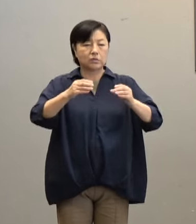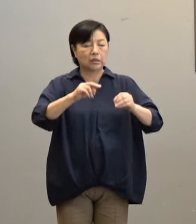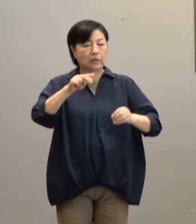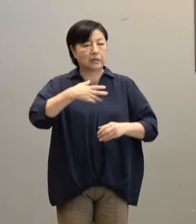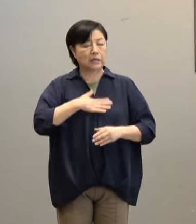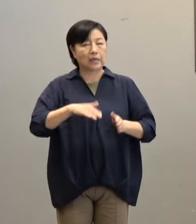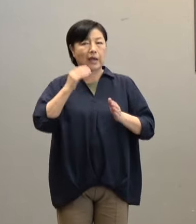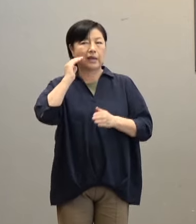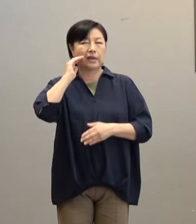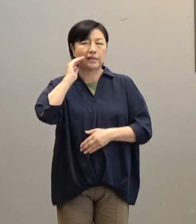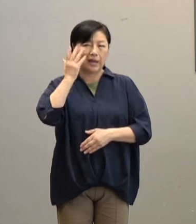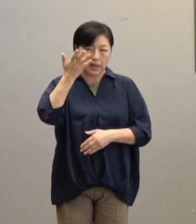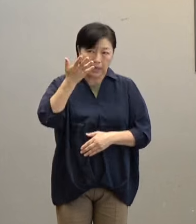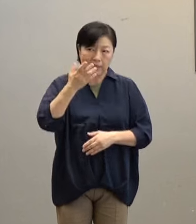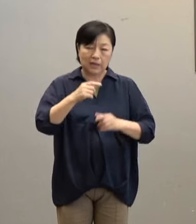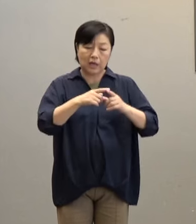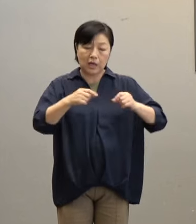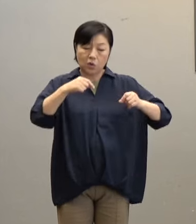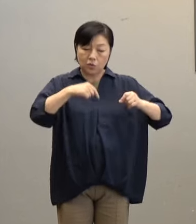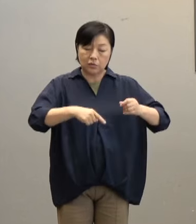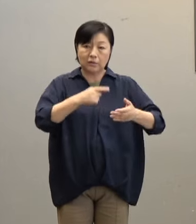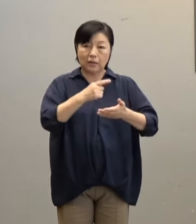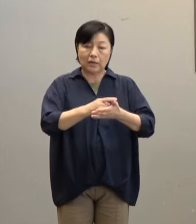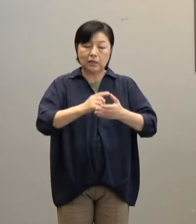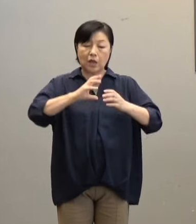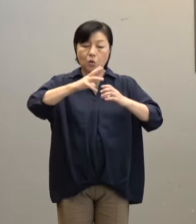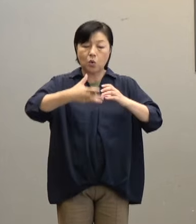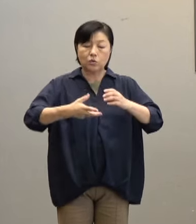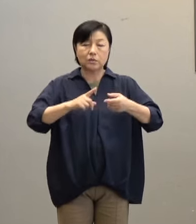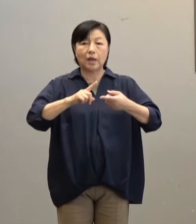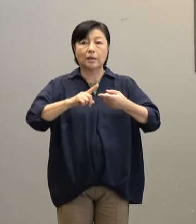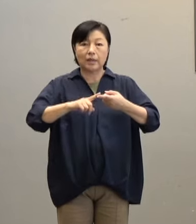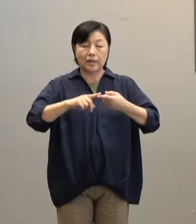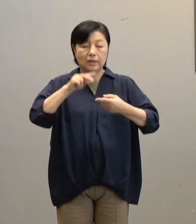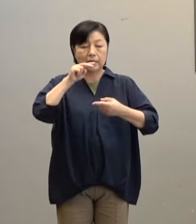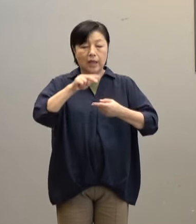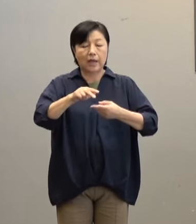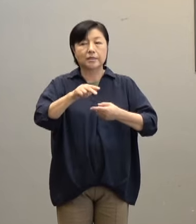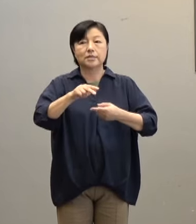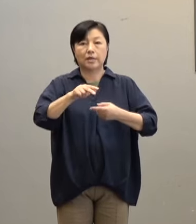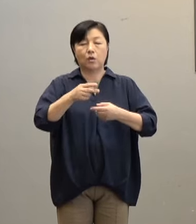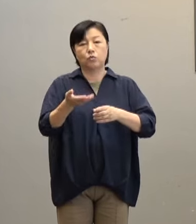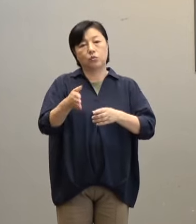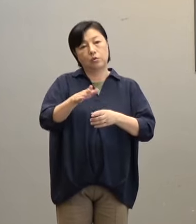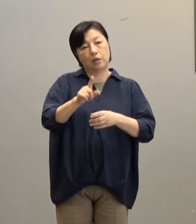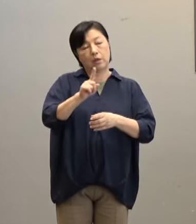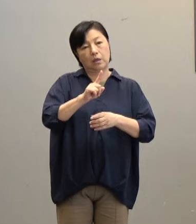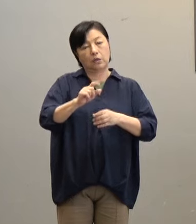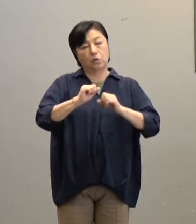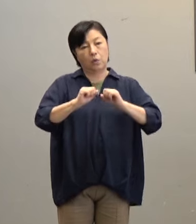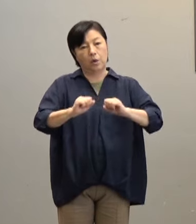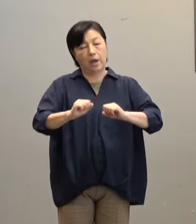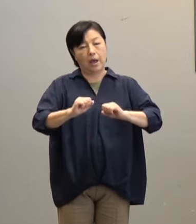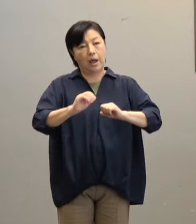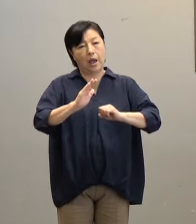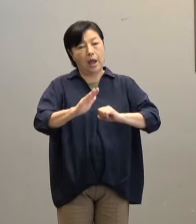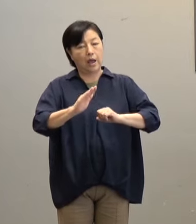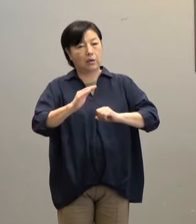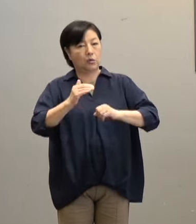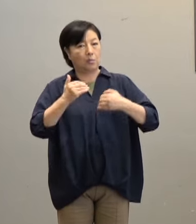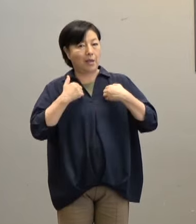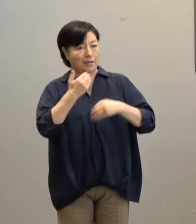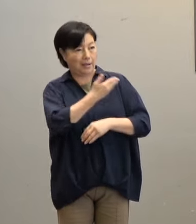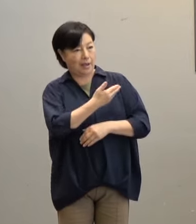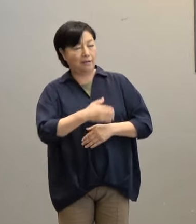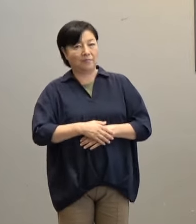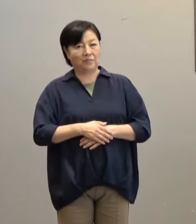ども、国内だけではなくそういった国際的な視点も含めてどのようにやるべきか、はい、考え聞かせていただけますか。 はい、こういったものっ